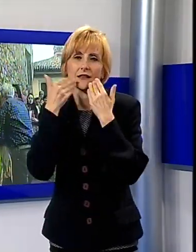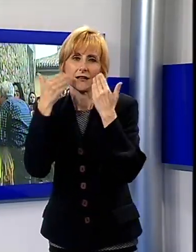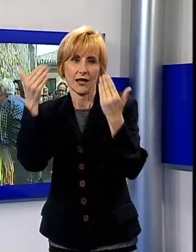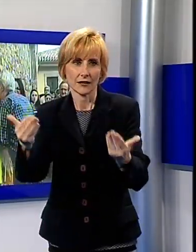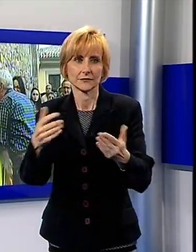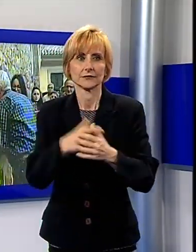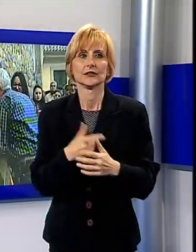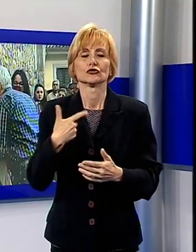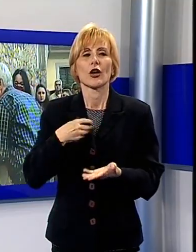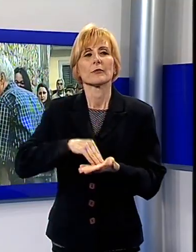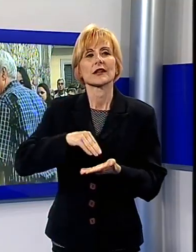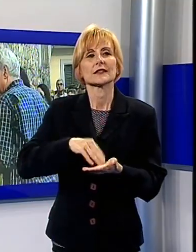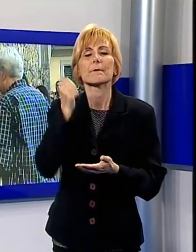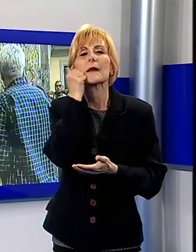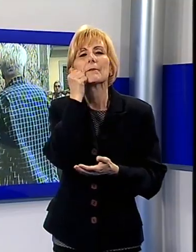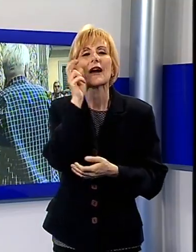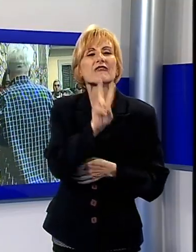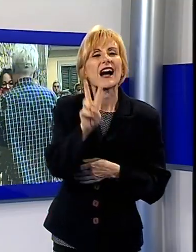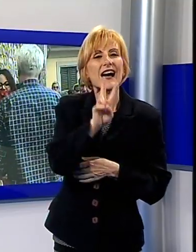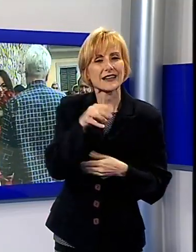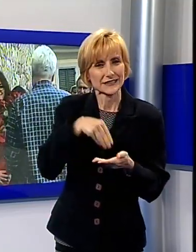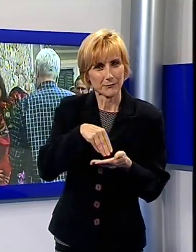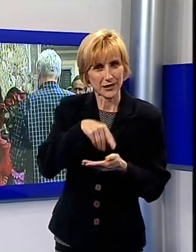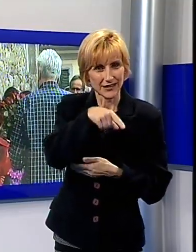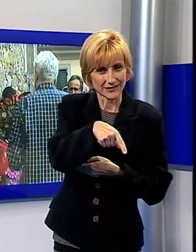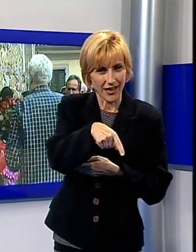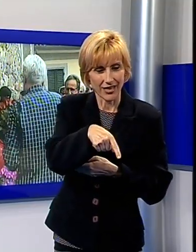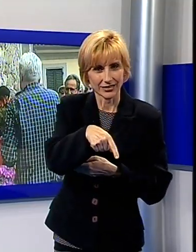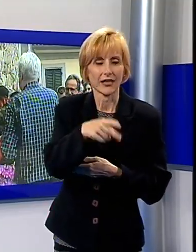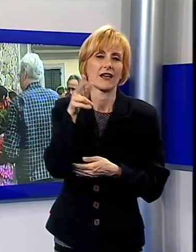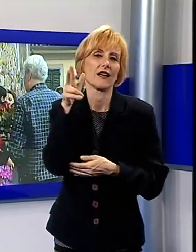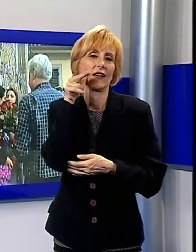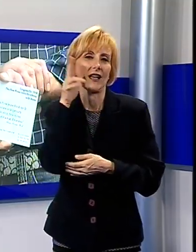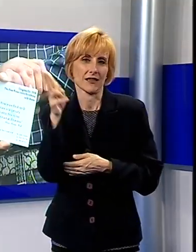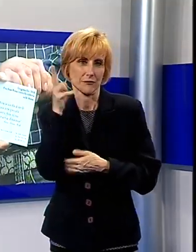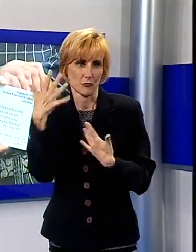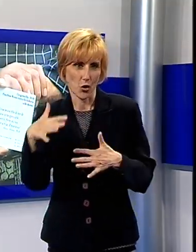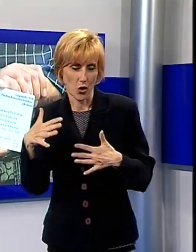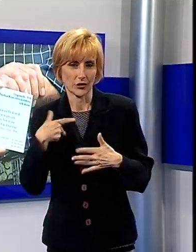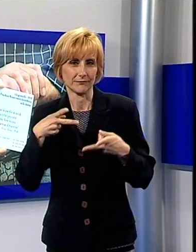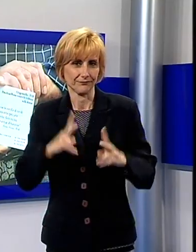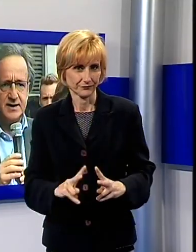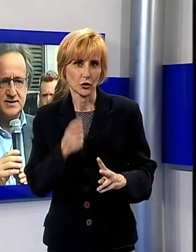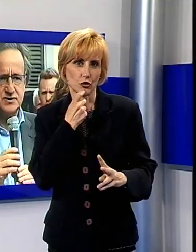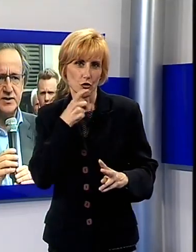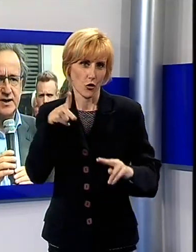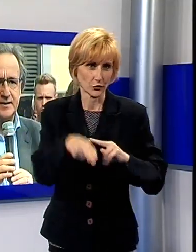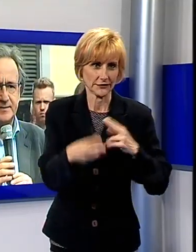Grazia Forli, mamma di Vanessa Simonini, alla quale sono dedicate queste iniziative. Nel corso della festa è stata proposta anche un'altra